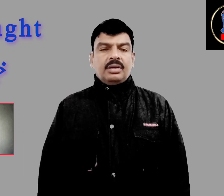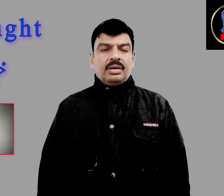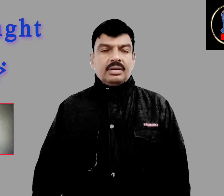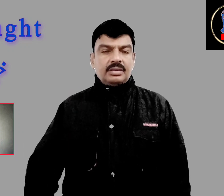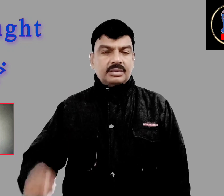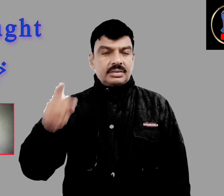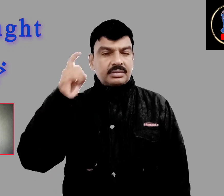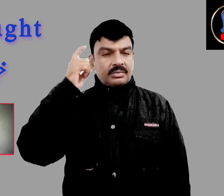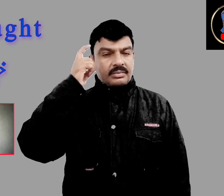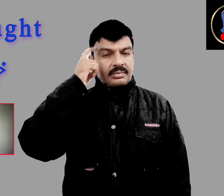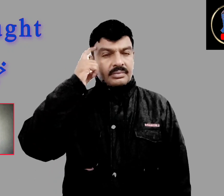थॉट।